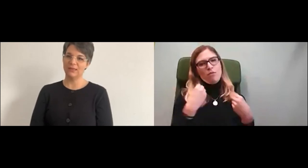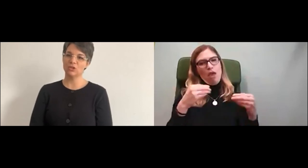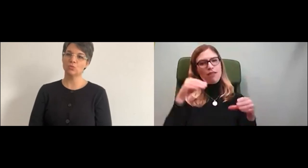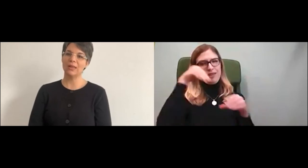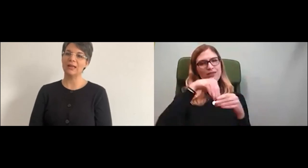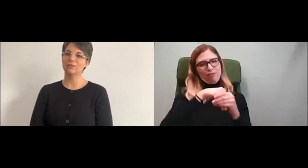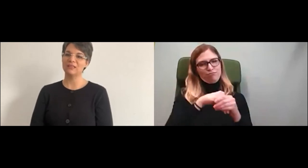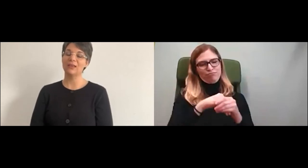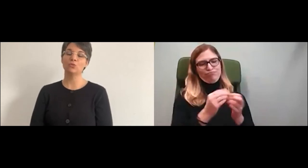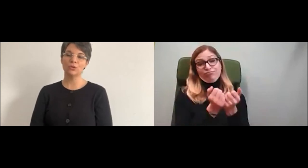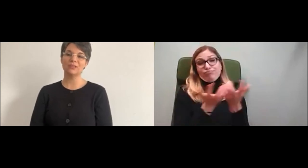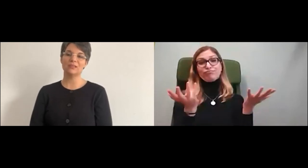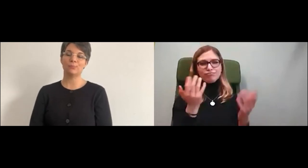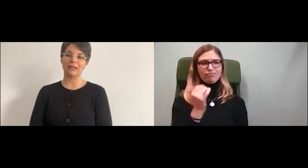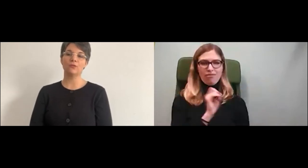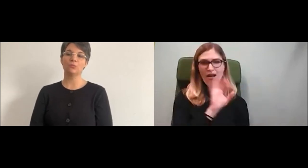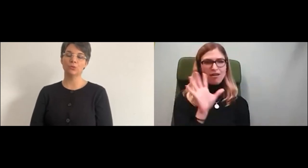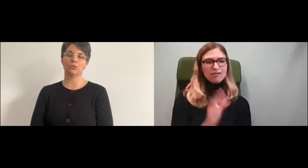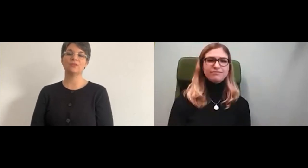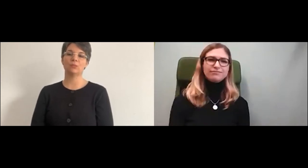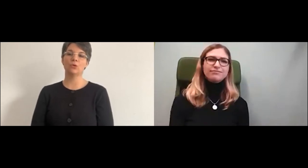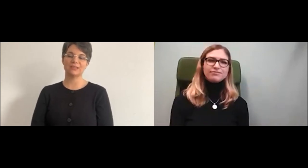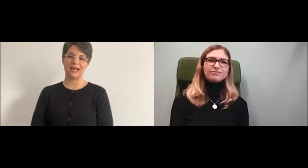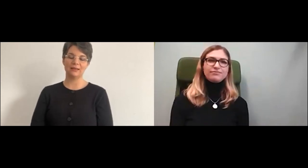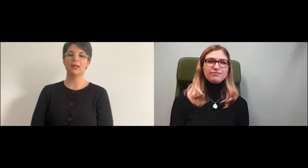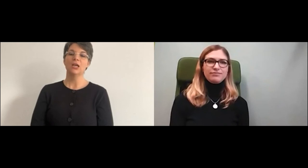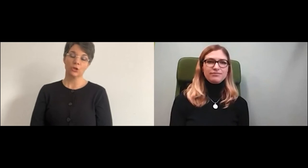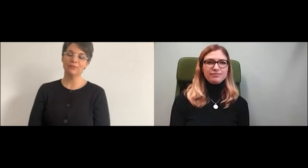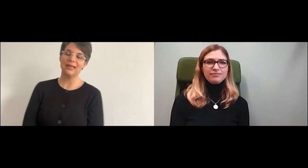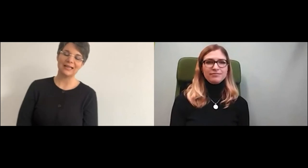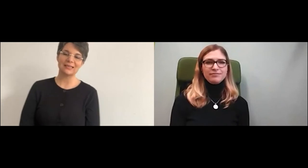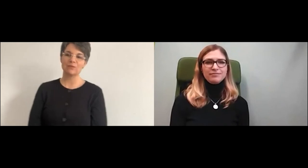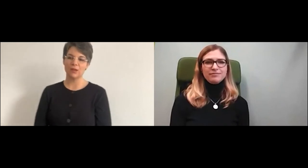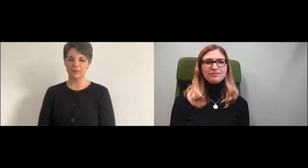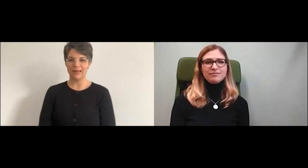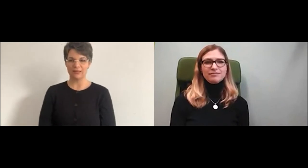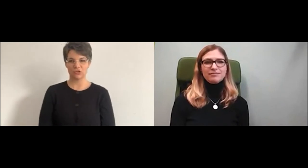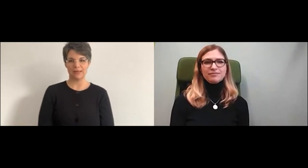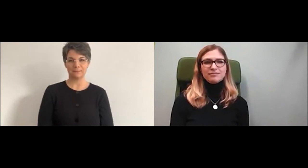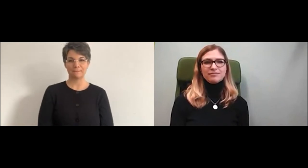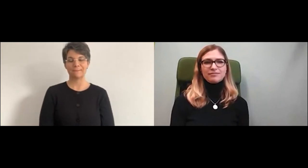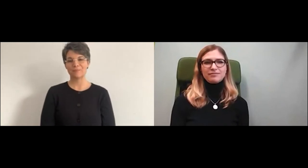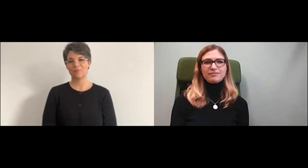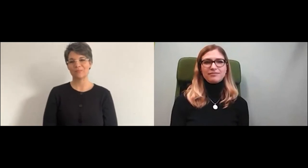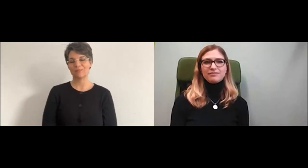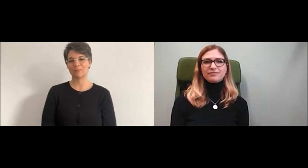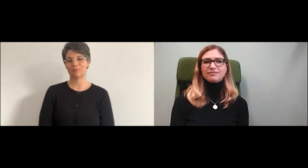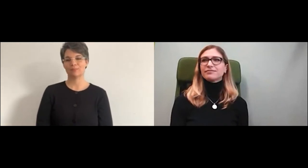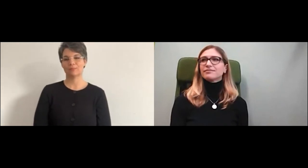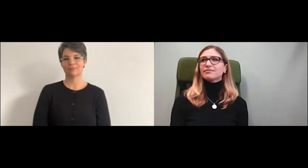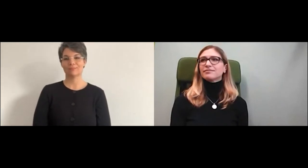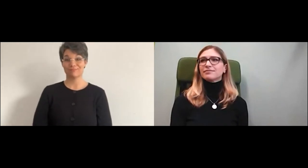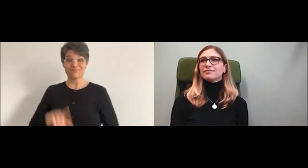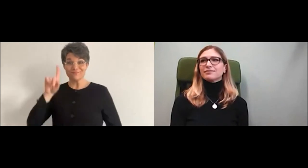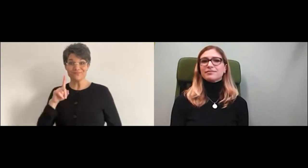sehr viel dazulernen. Und deswegen durch die Plattform, durch unsere Möglichkeiten, können wir da ganz, ganz viel auf die Beine stellen. Ich möchte auch noch